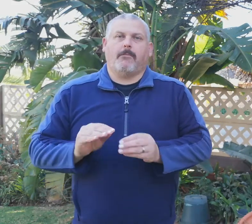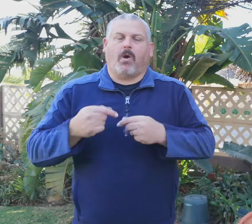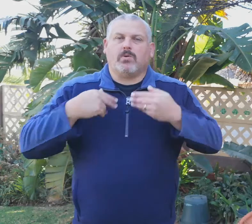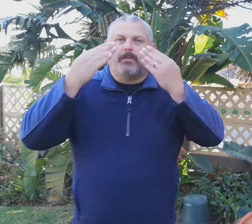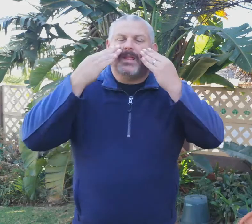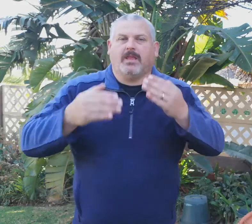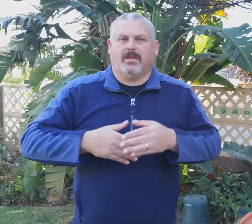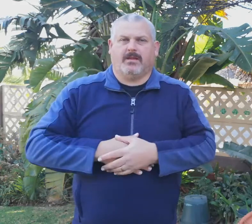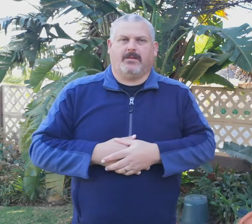Mag ons blind.